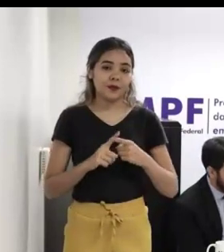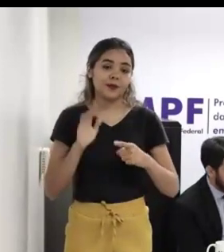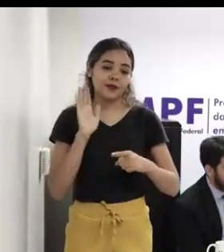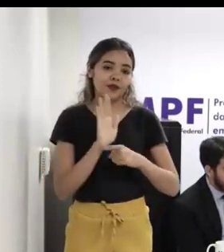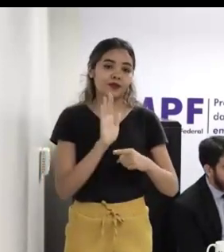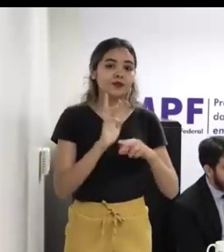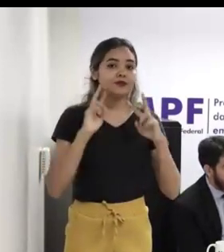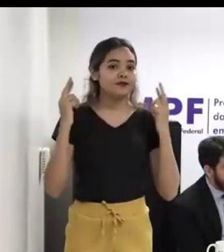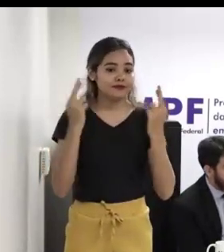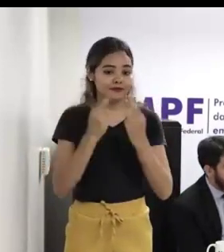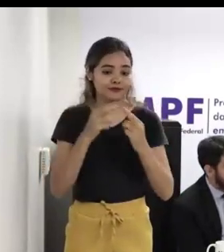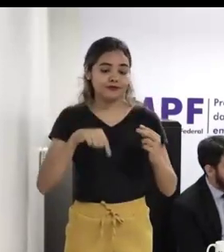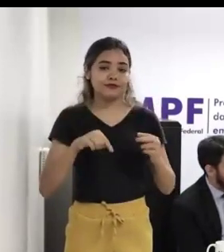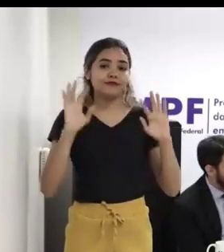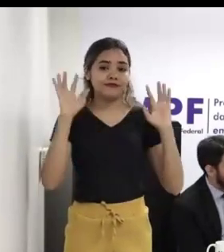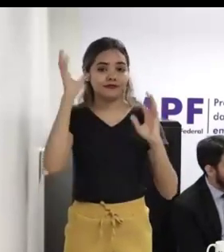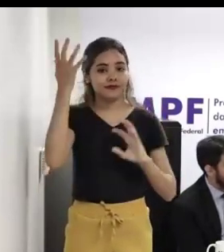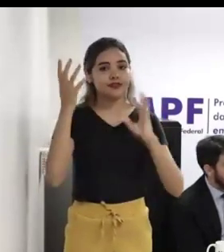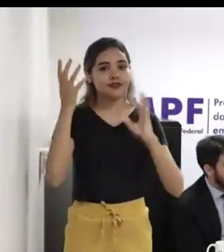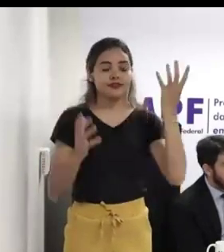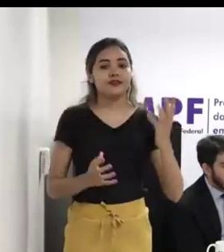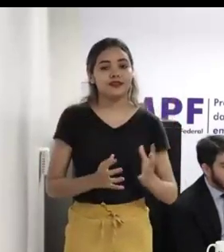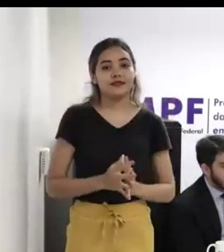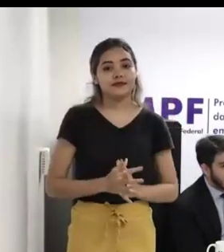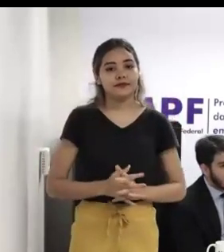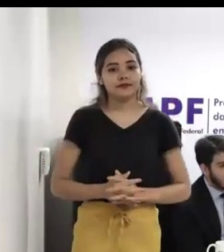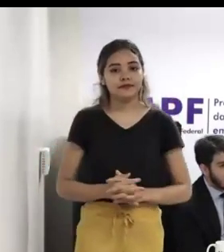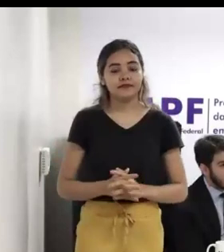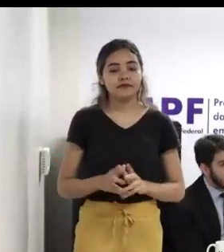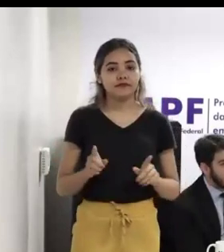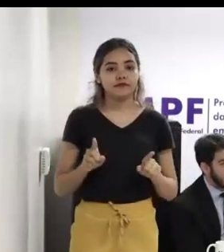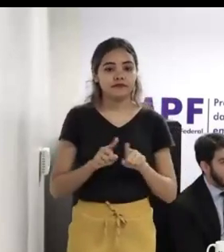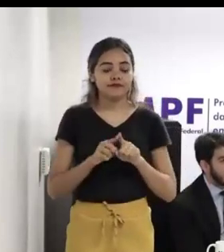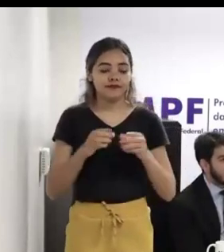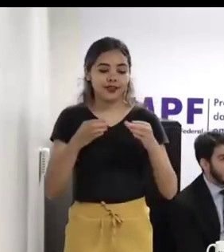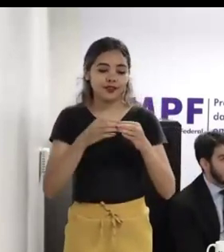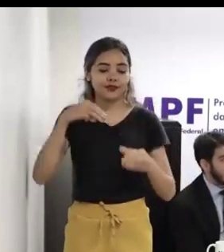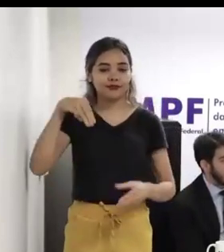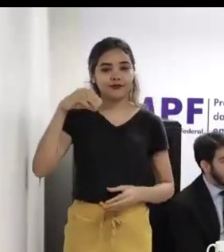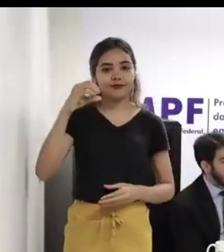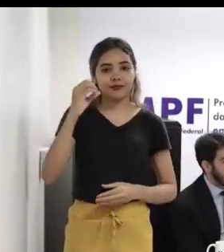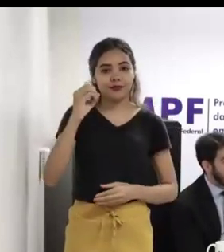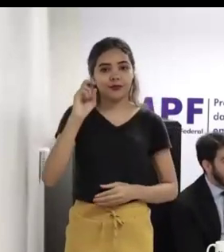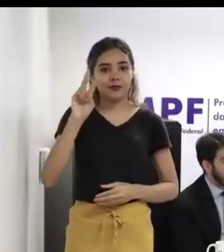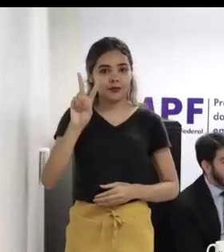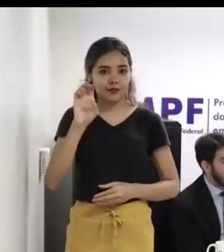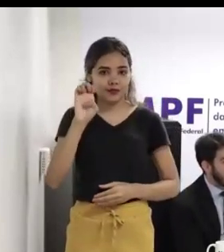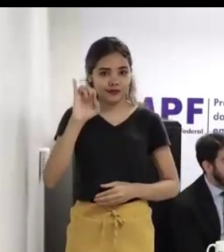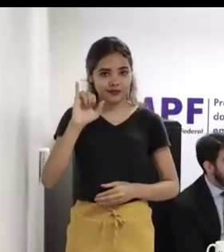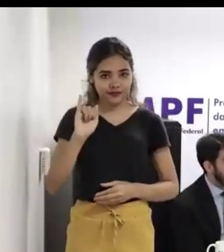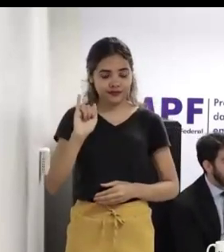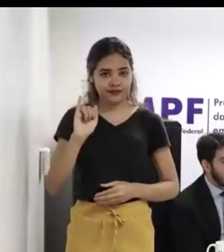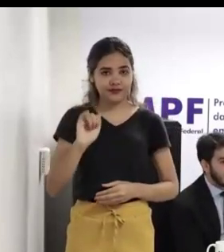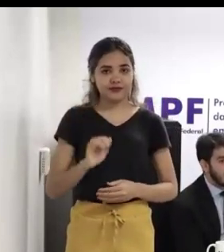evento eu gostaria de de agradecer a equipe do movi também Mariana a professora L minha